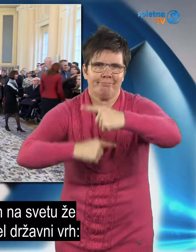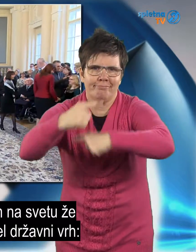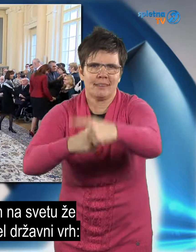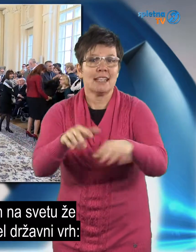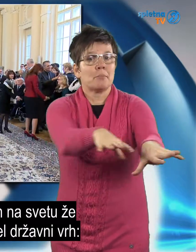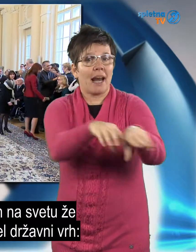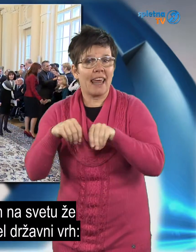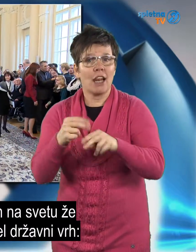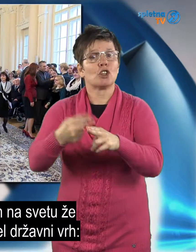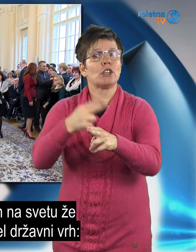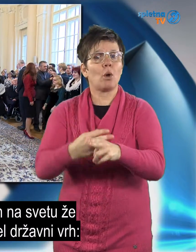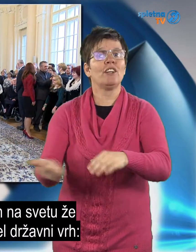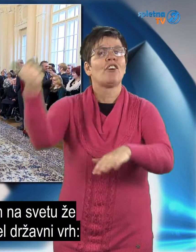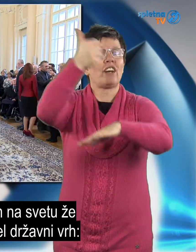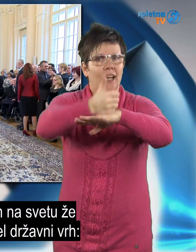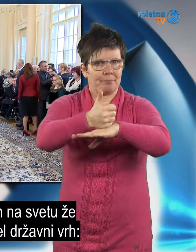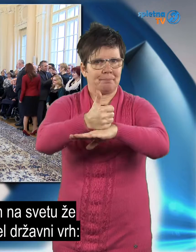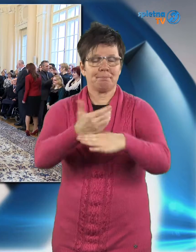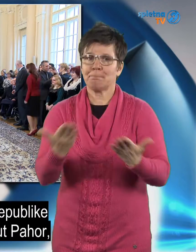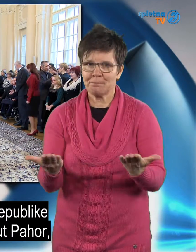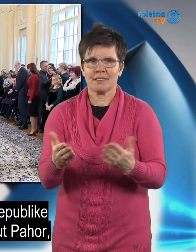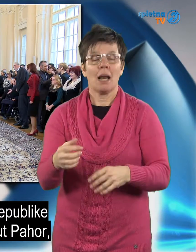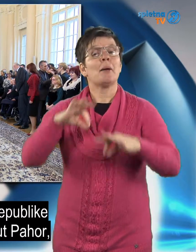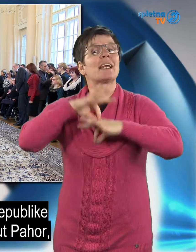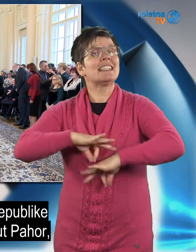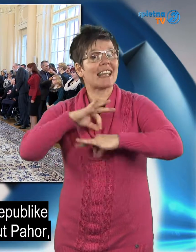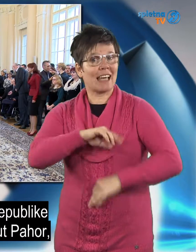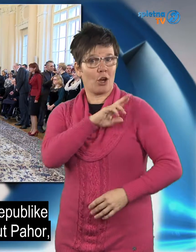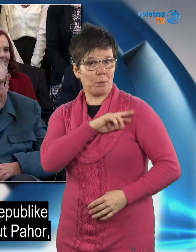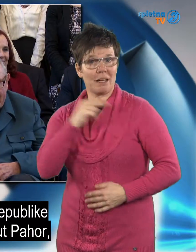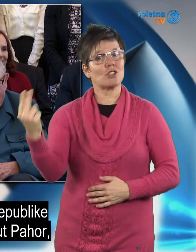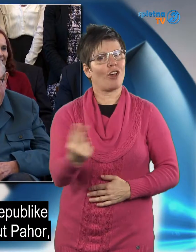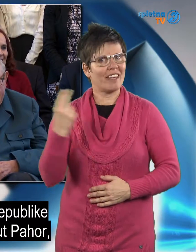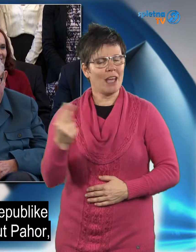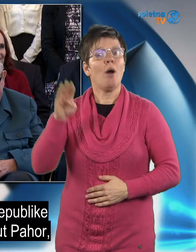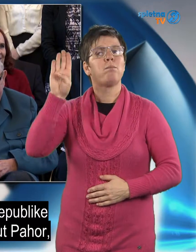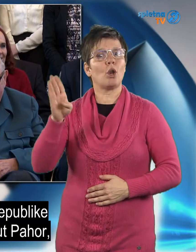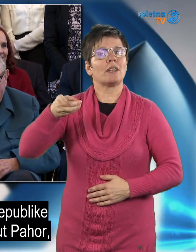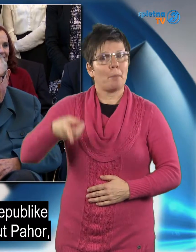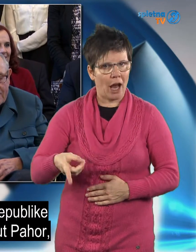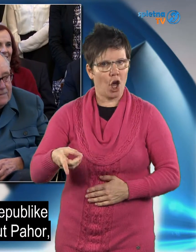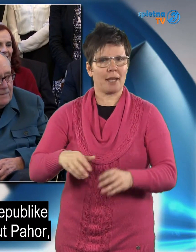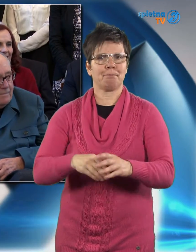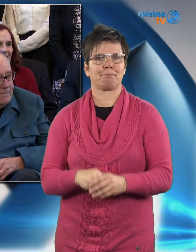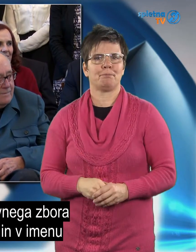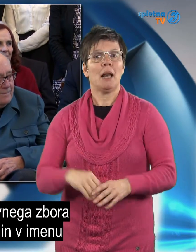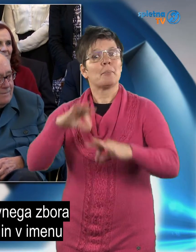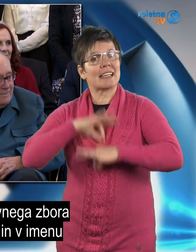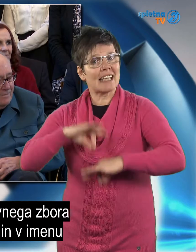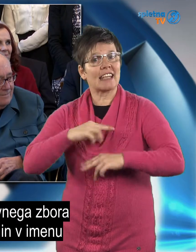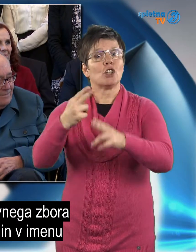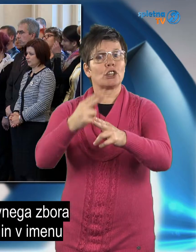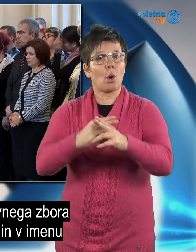tradicionalno sprejel državni vrh, predsednik Republike Slovenije Borut Pahor, predsednik Državnega zbora dr.